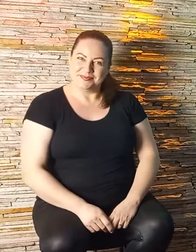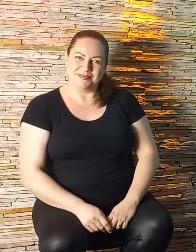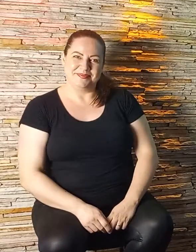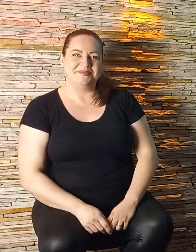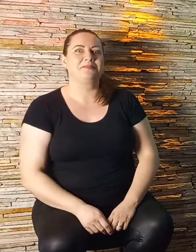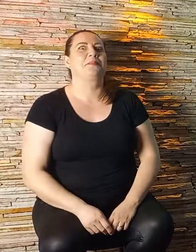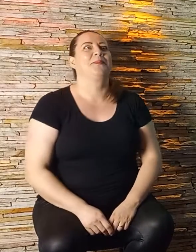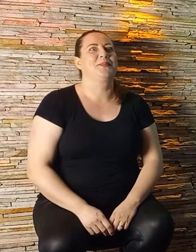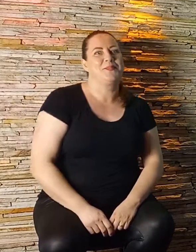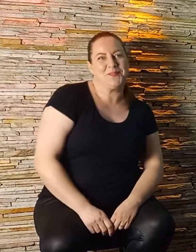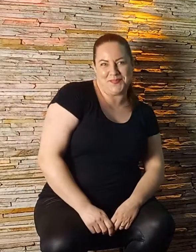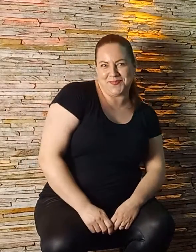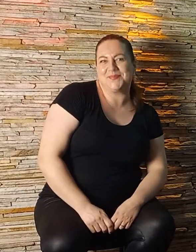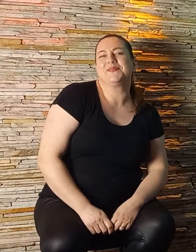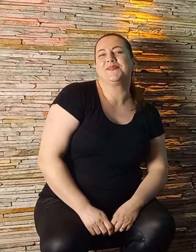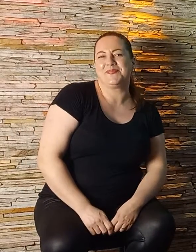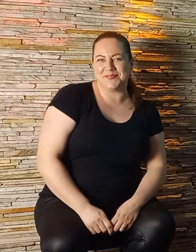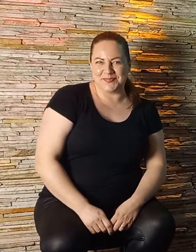Uau